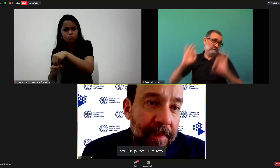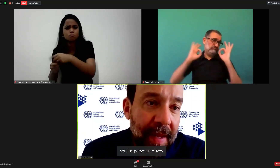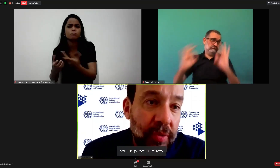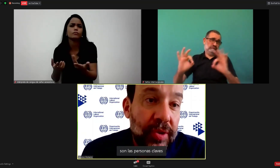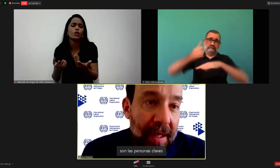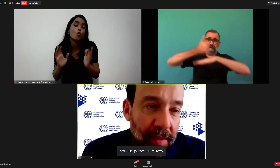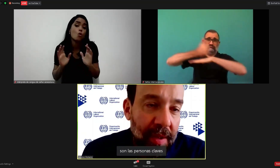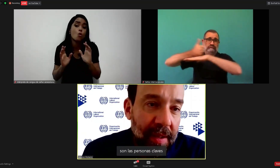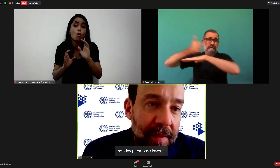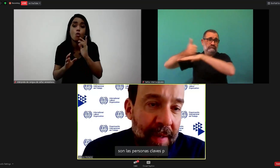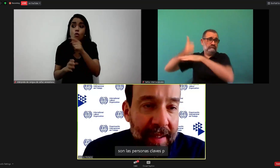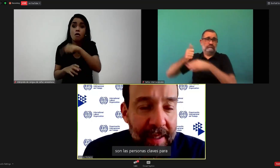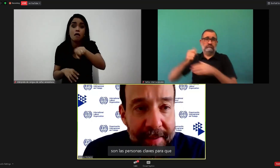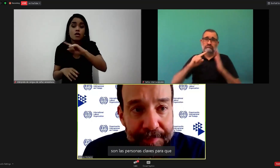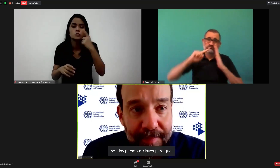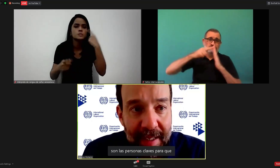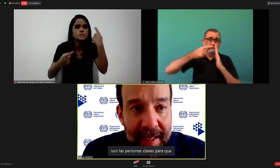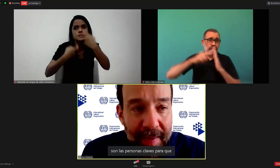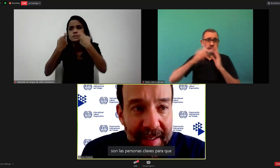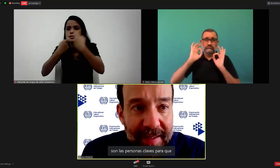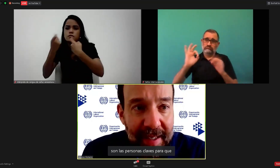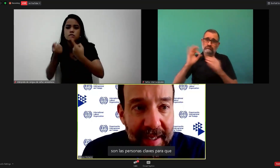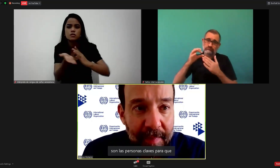estén buscando, ¿no? para